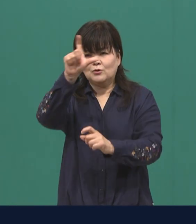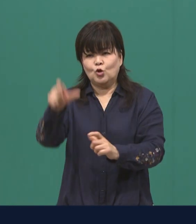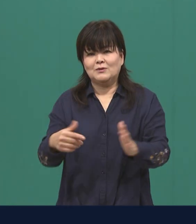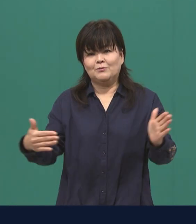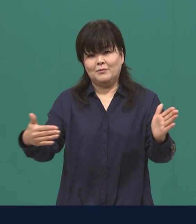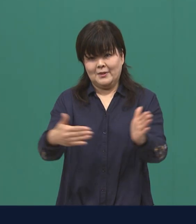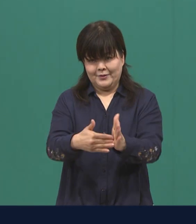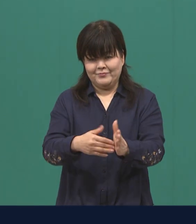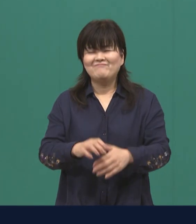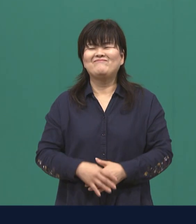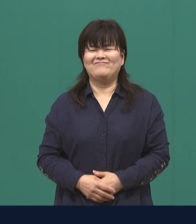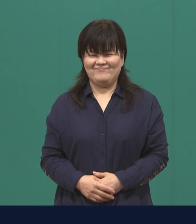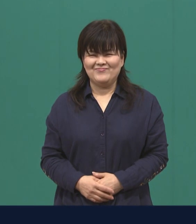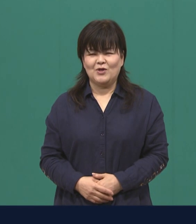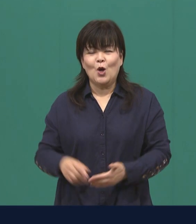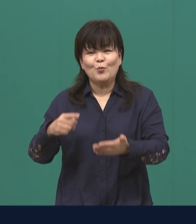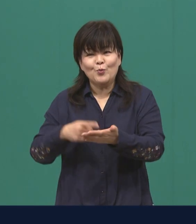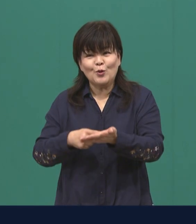までです。